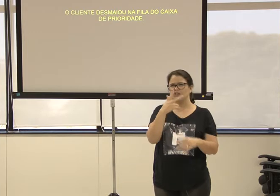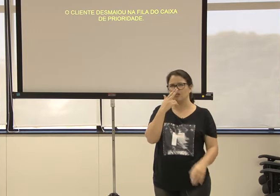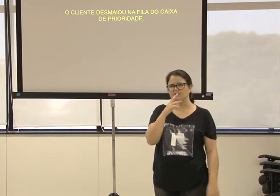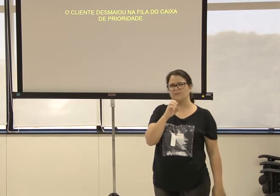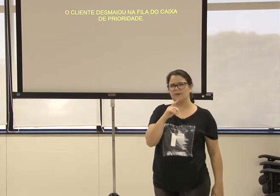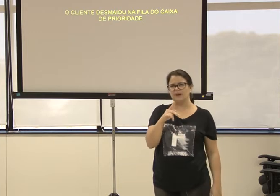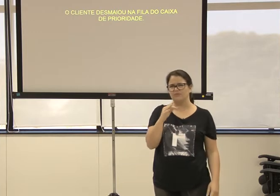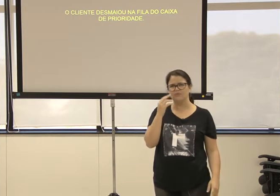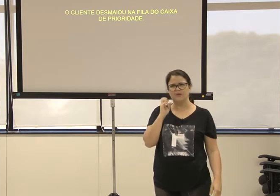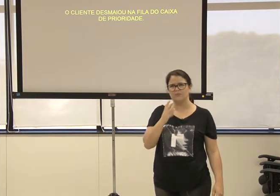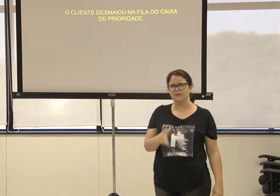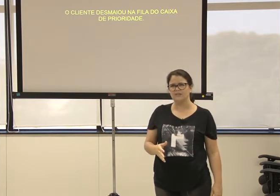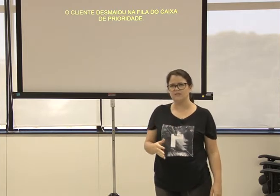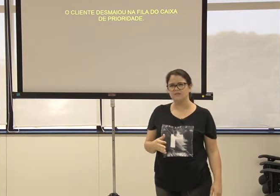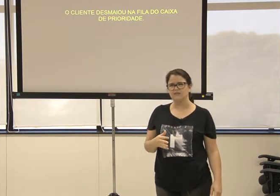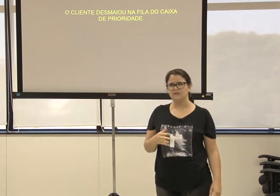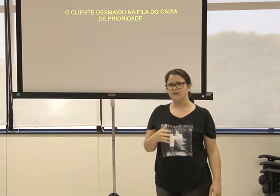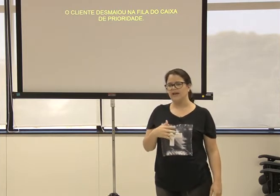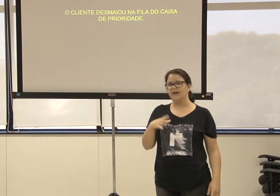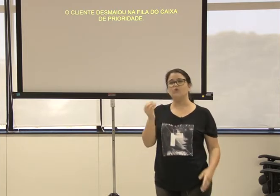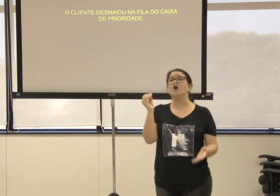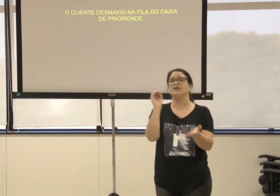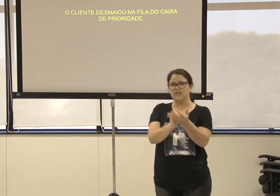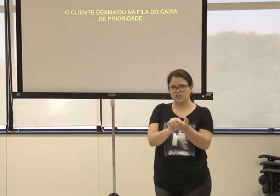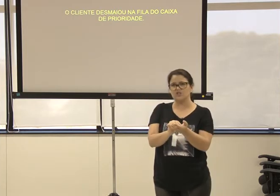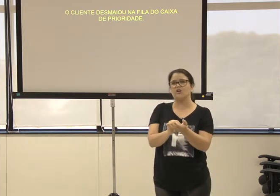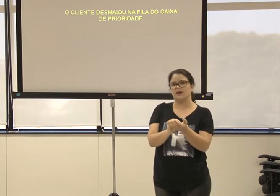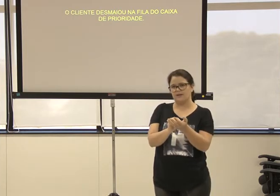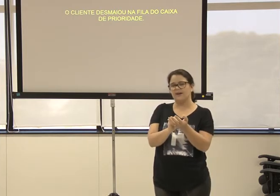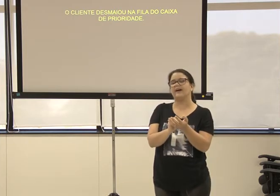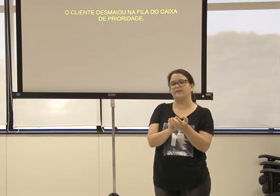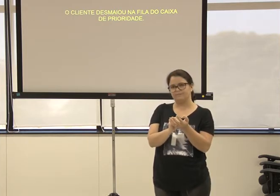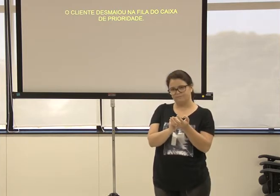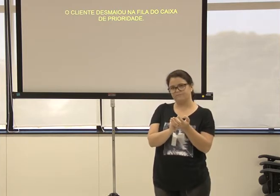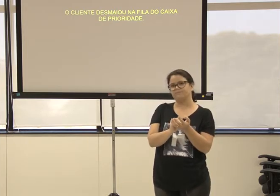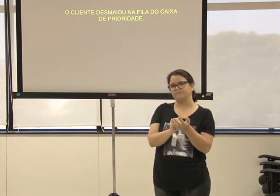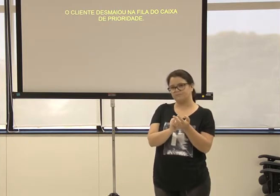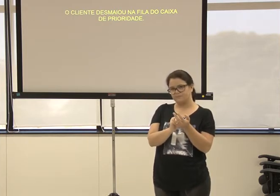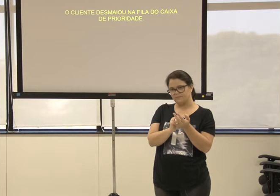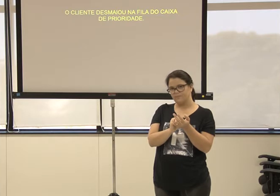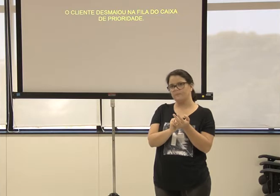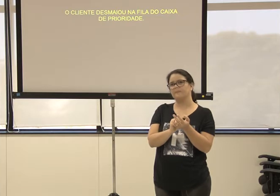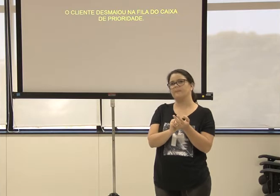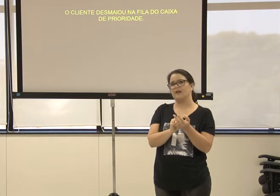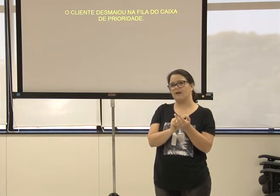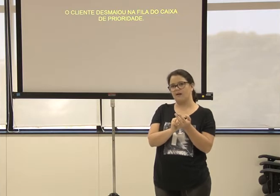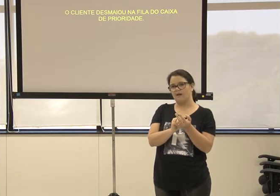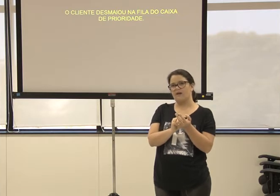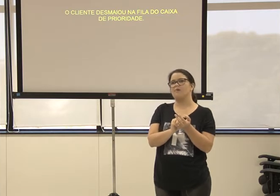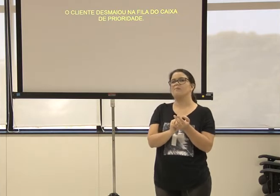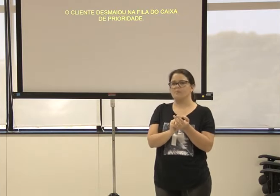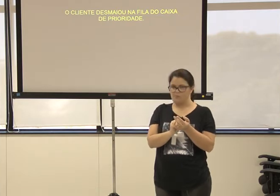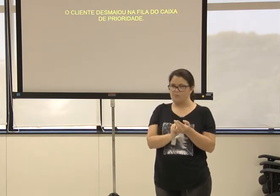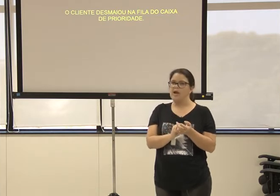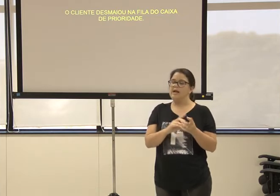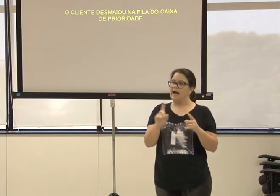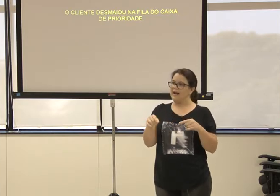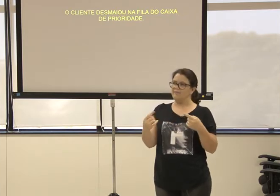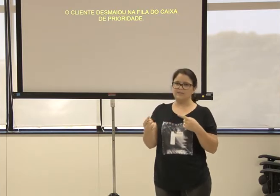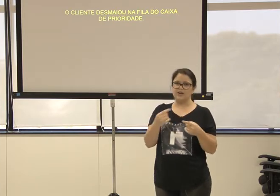o CPF, eu não lembro mais. Era um login que a gente colocava, É a de entrar e a de pagar. Mas só que